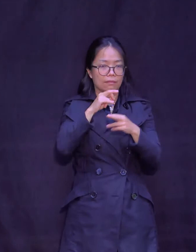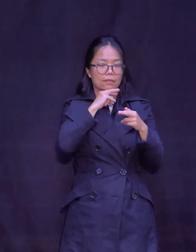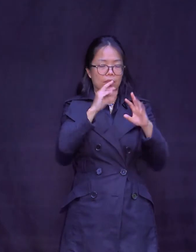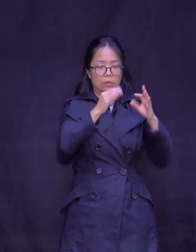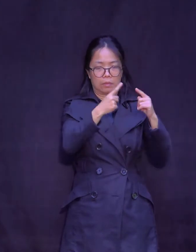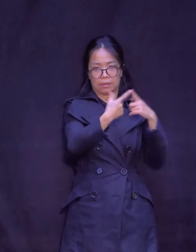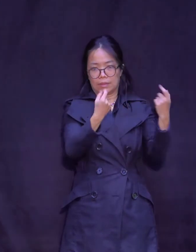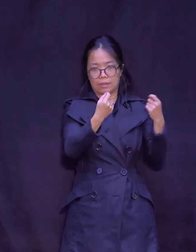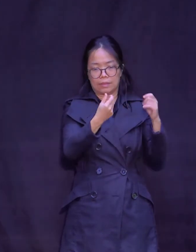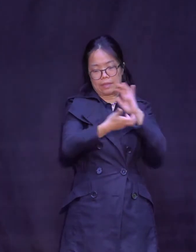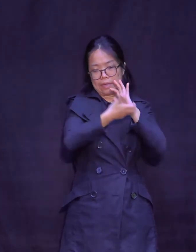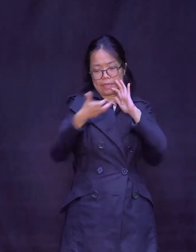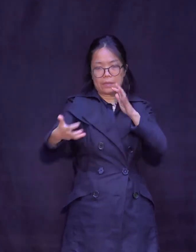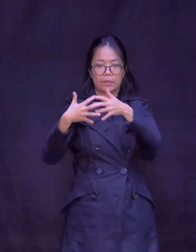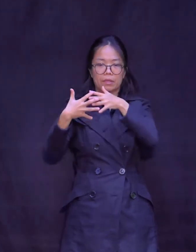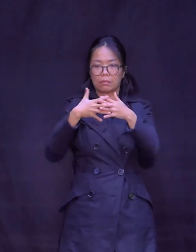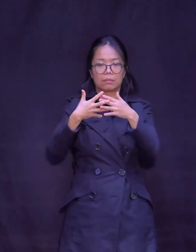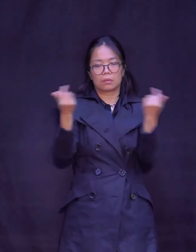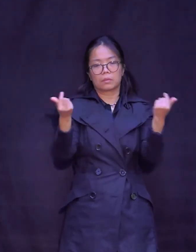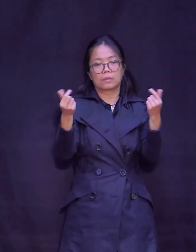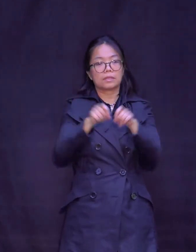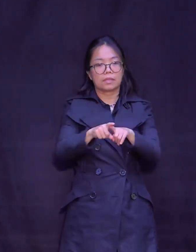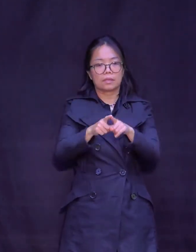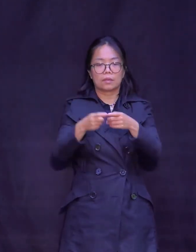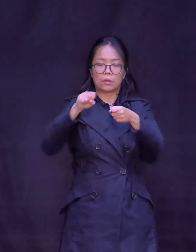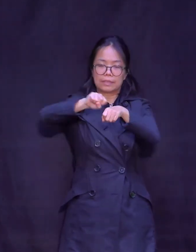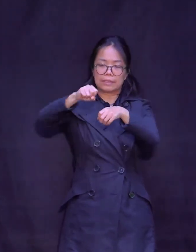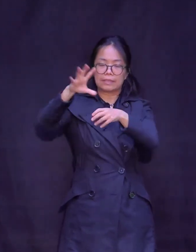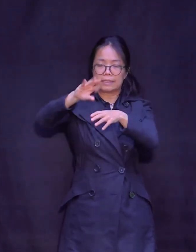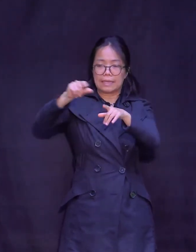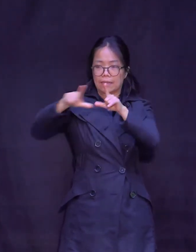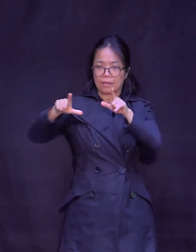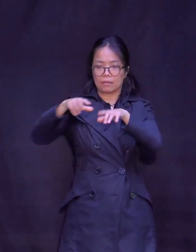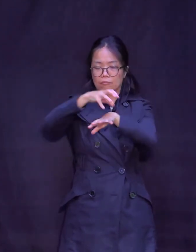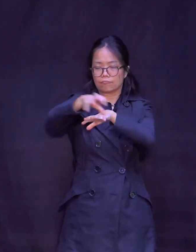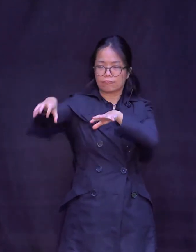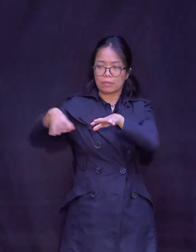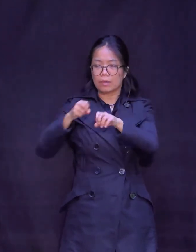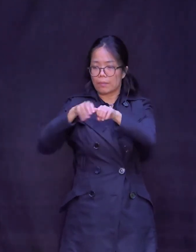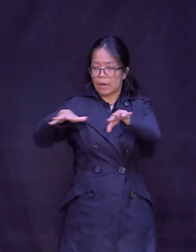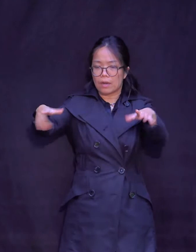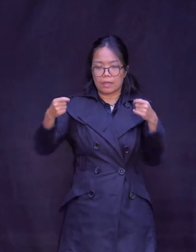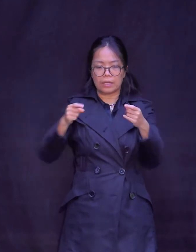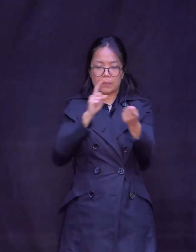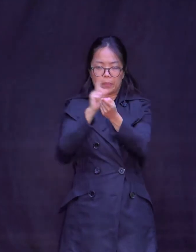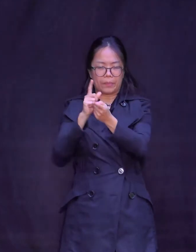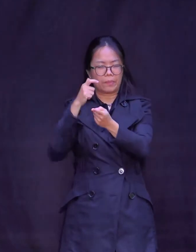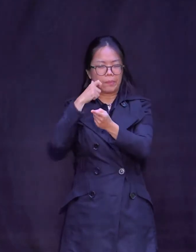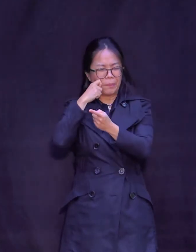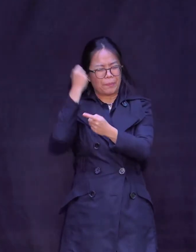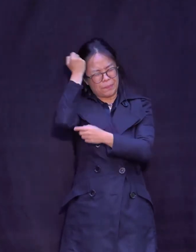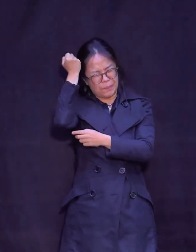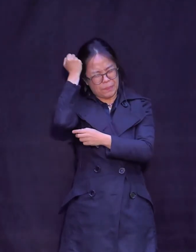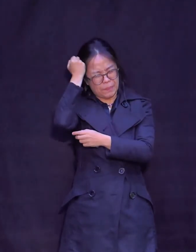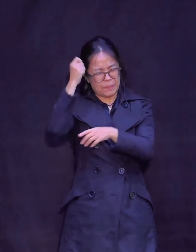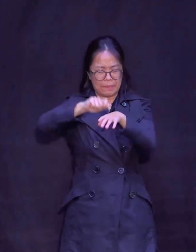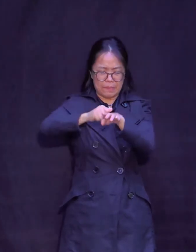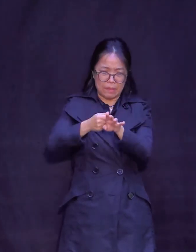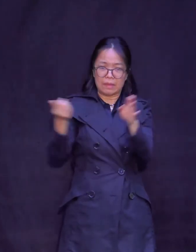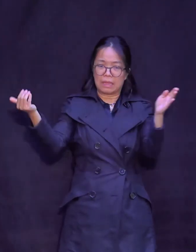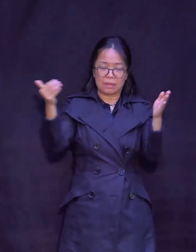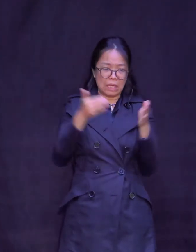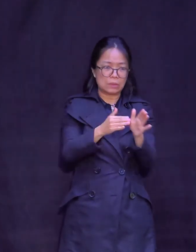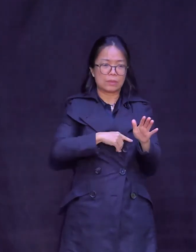英格兰人移民到美国、加拿大一般，经历了千难万险，终于